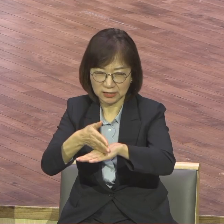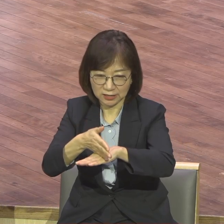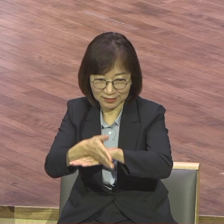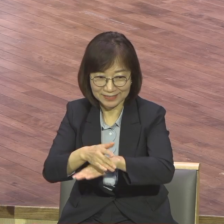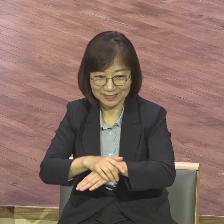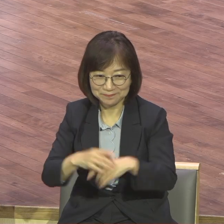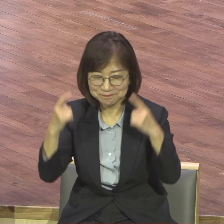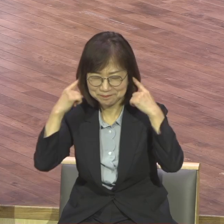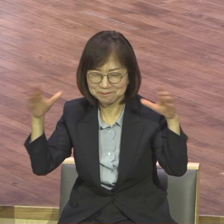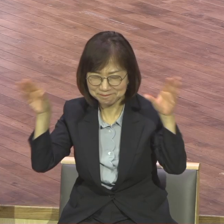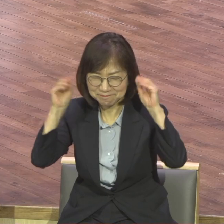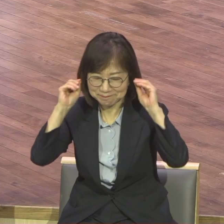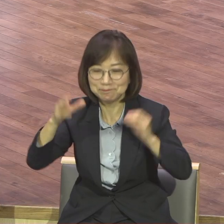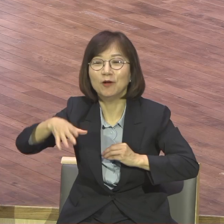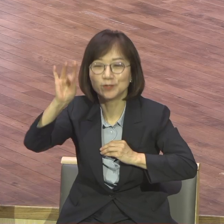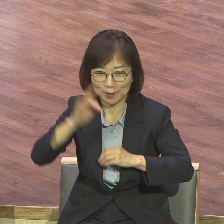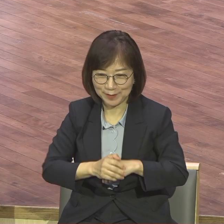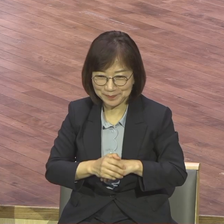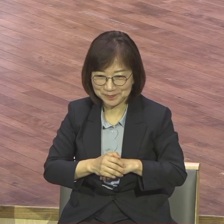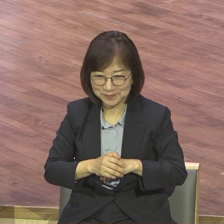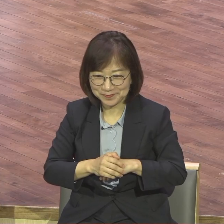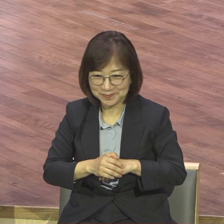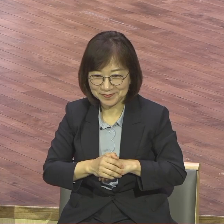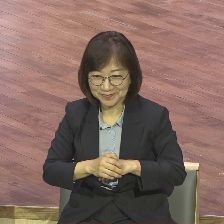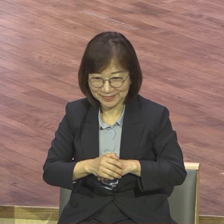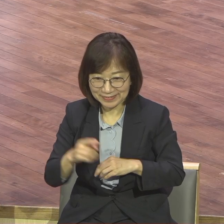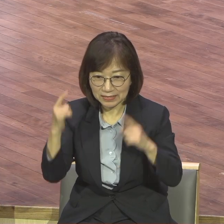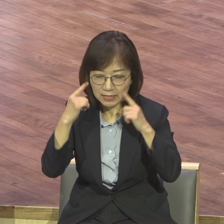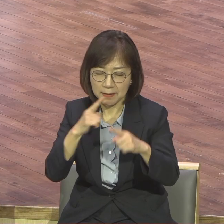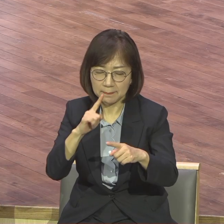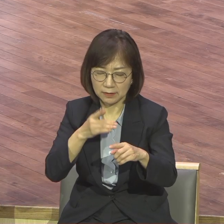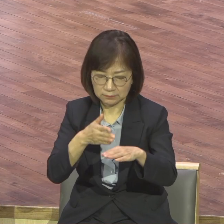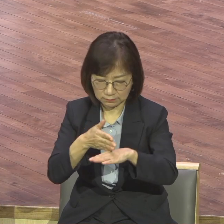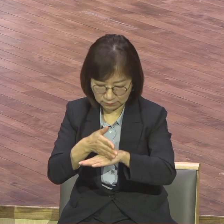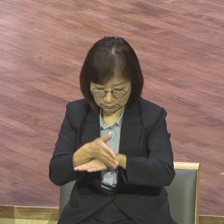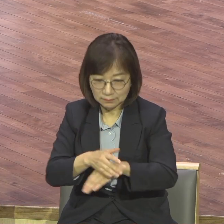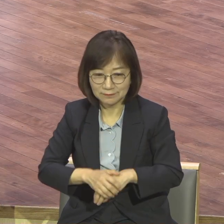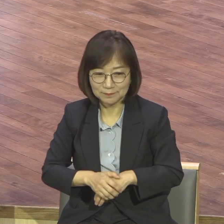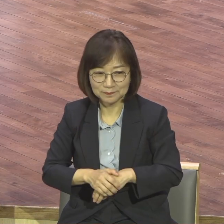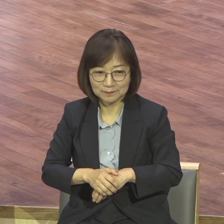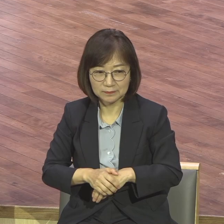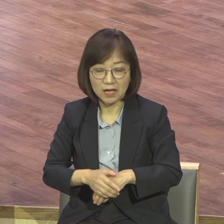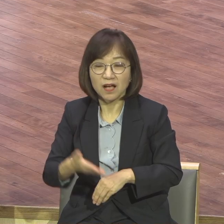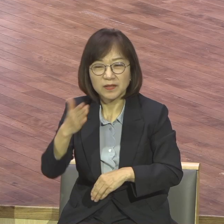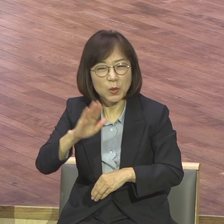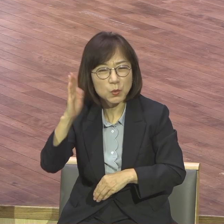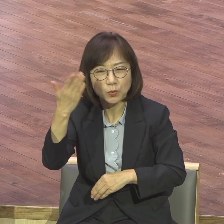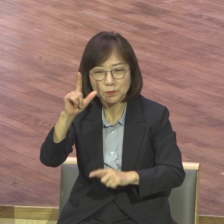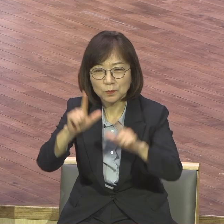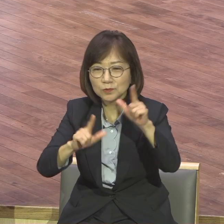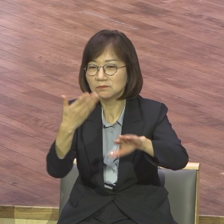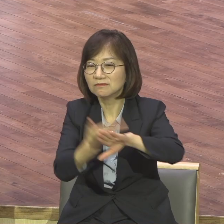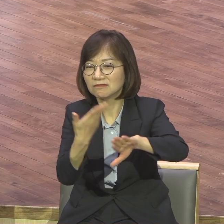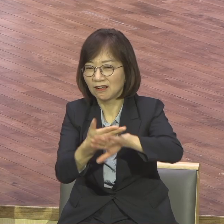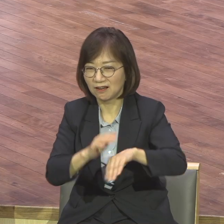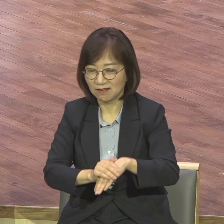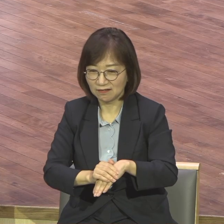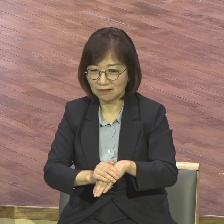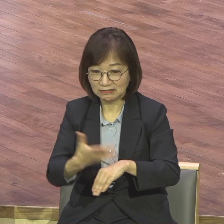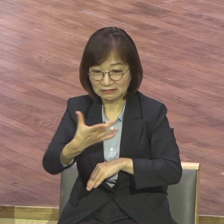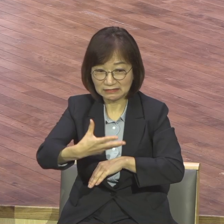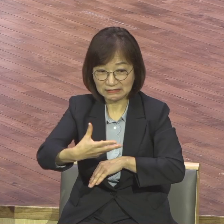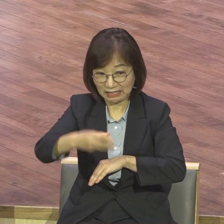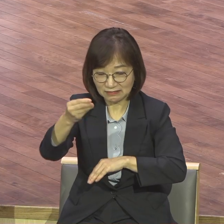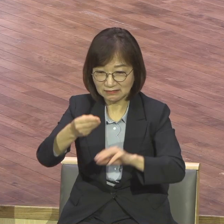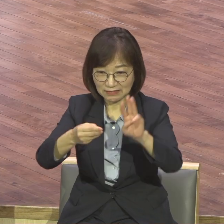이후로 상대방의 말을 잘 안 들어요. 왜냐? 창세기 3장에 자기 중심이니까. 자기